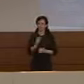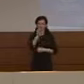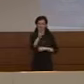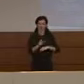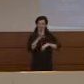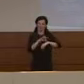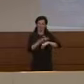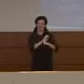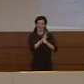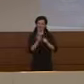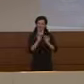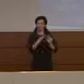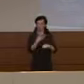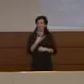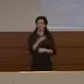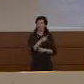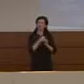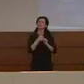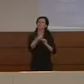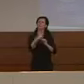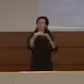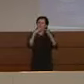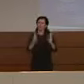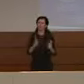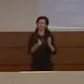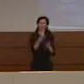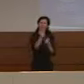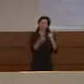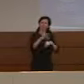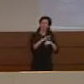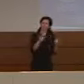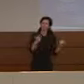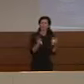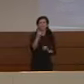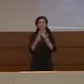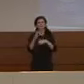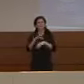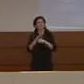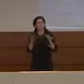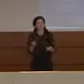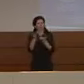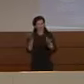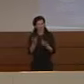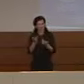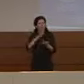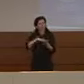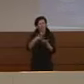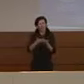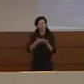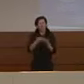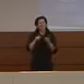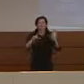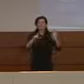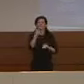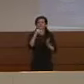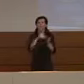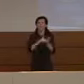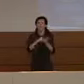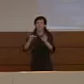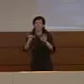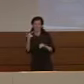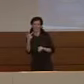sono in isolamento senza sintomi con sintomi lievi e sono pari a 71mila e 63